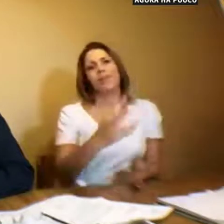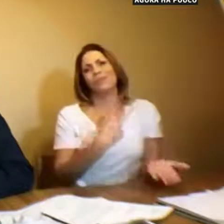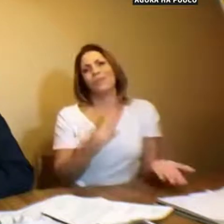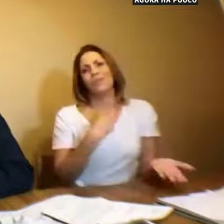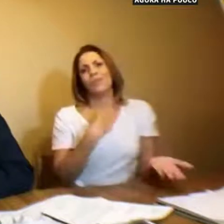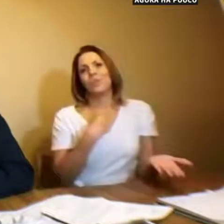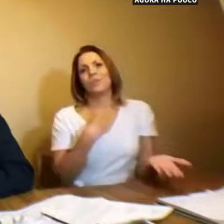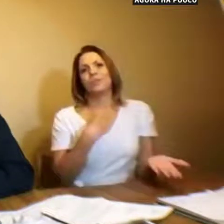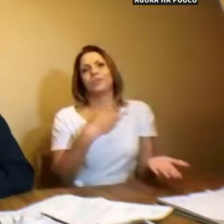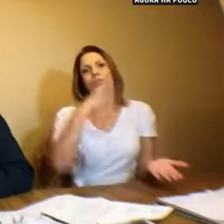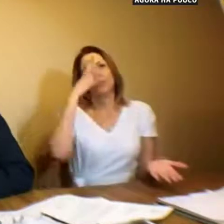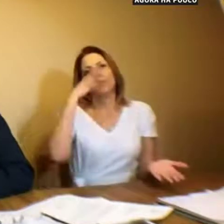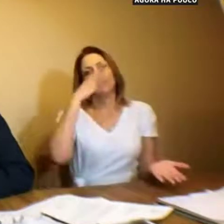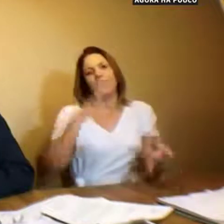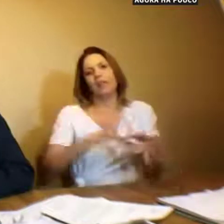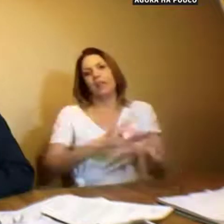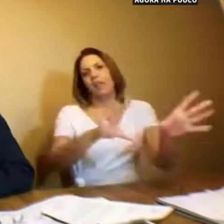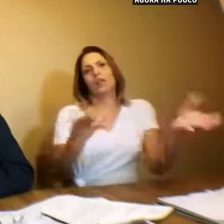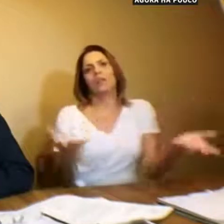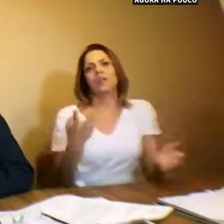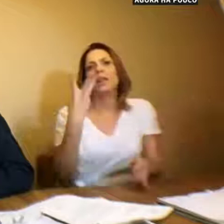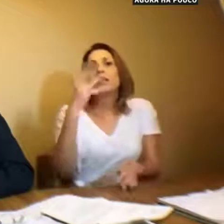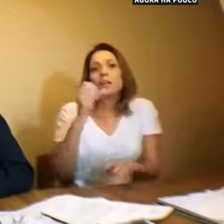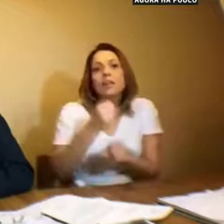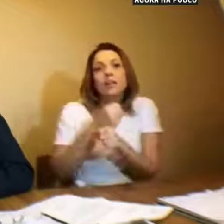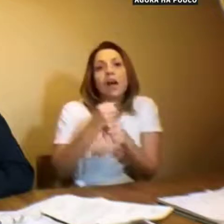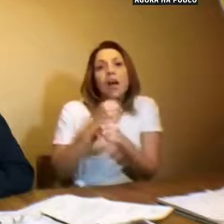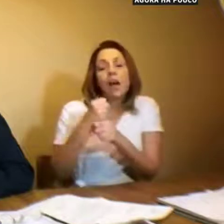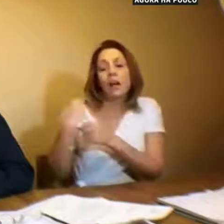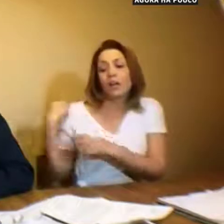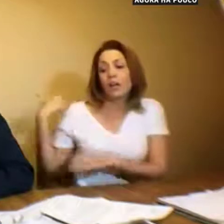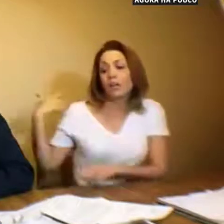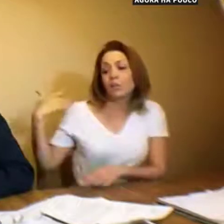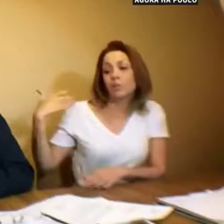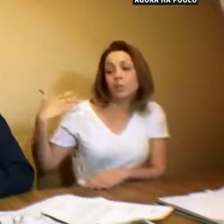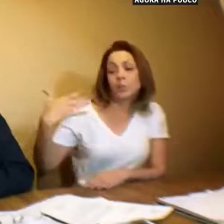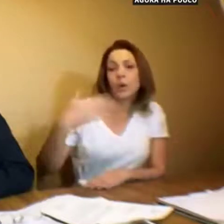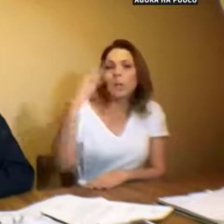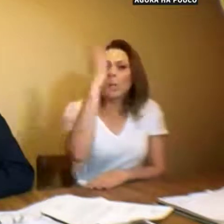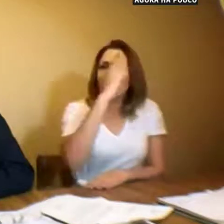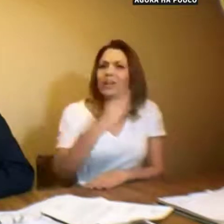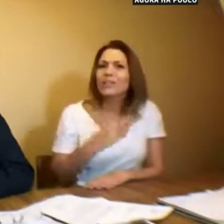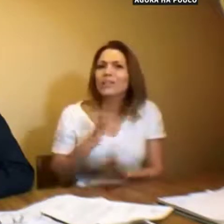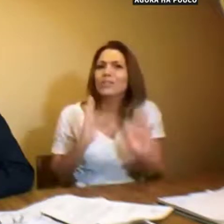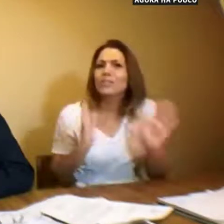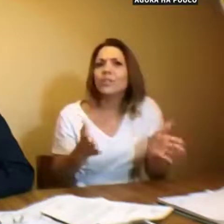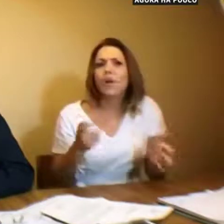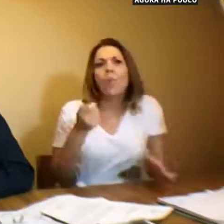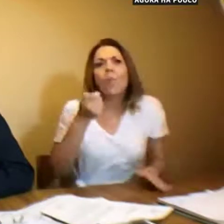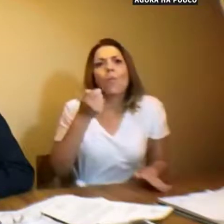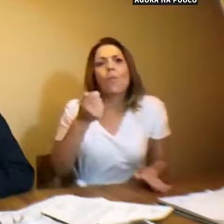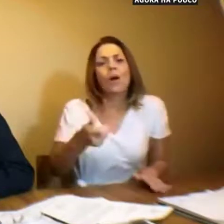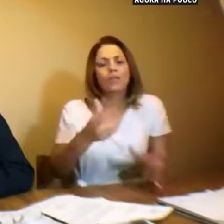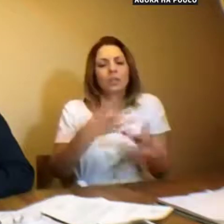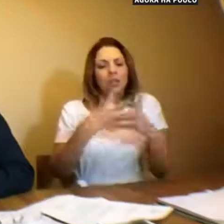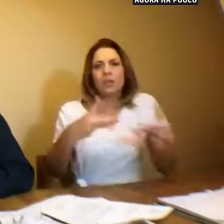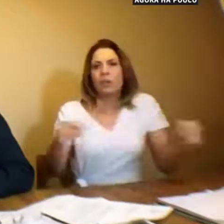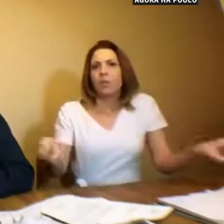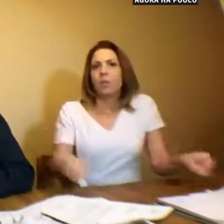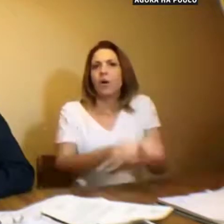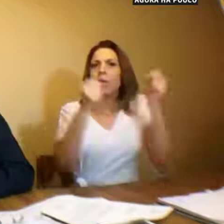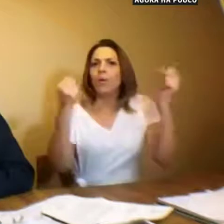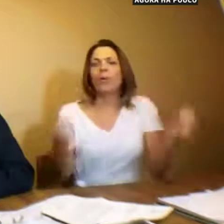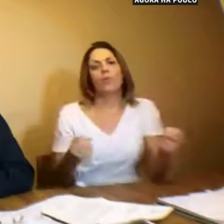continuar fazendo o que foi feito ao longo dos 30 anos. O Brasil está aí, à beira do abismo, com a união